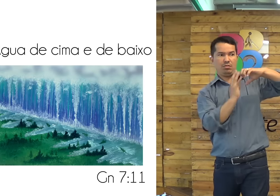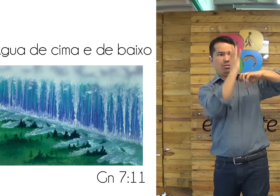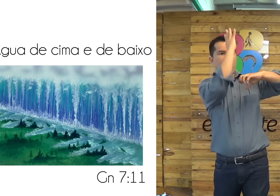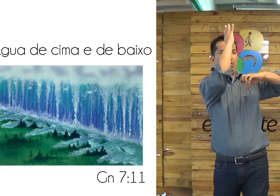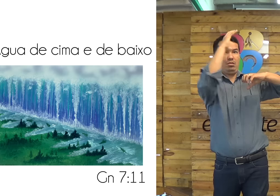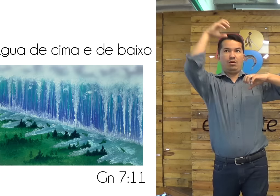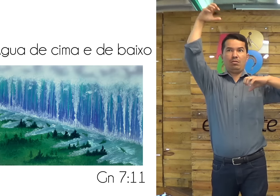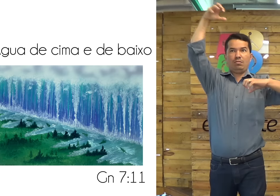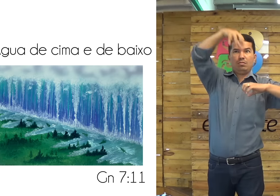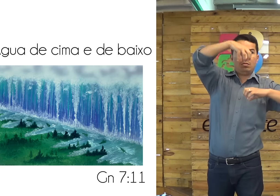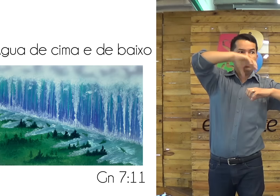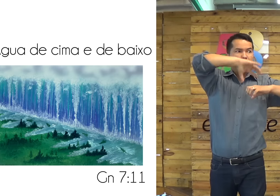água de baixo